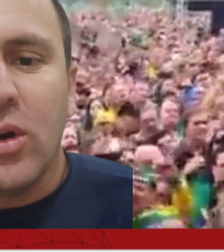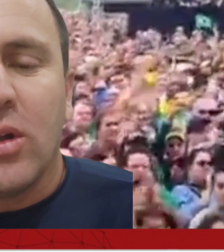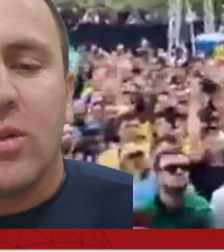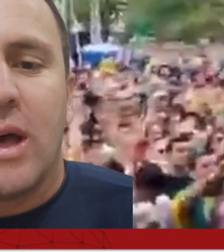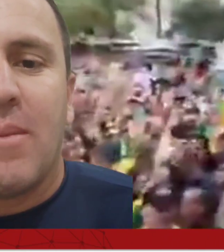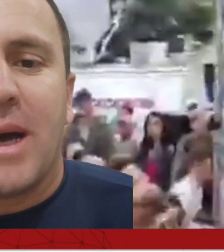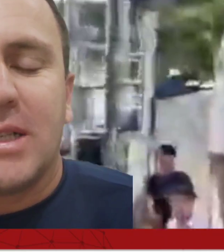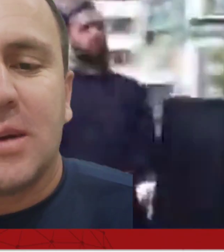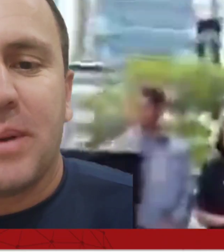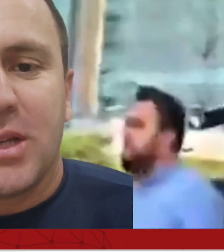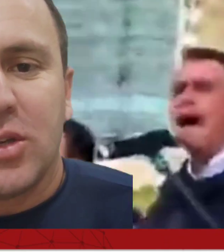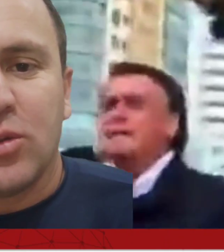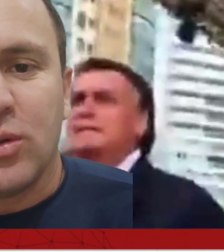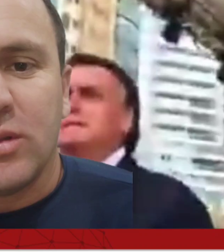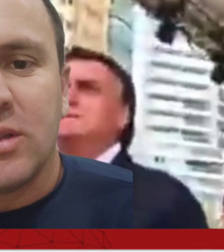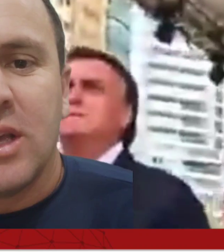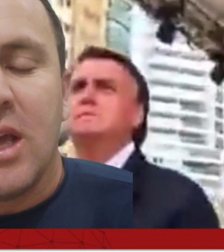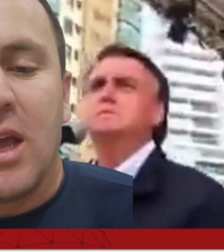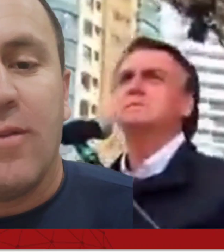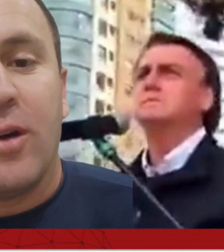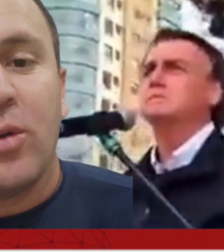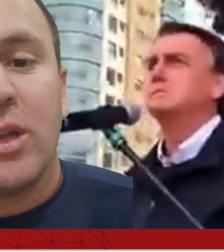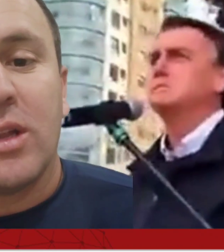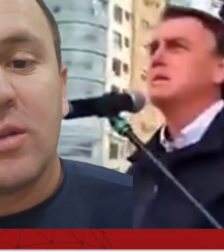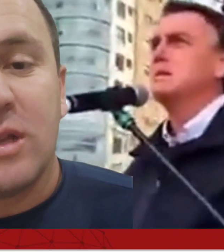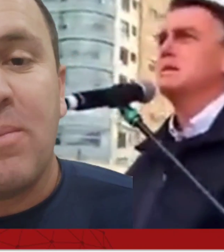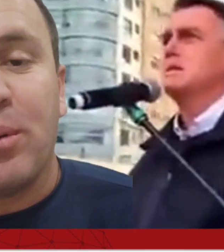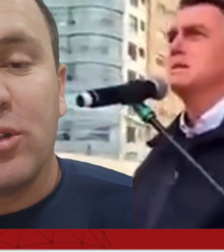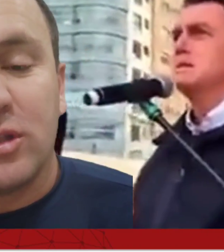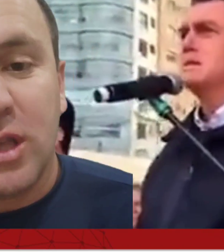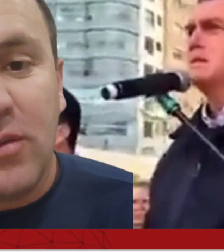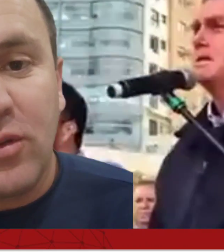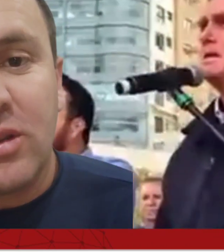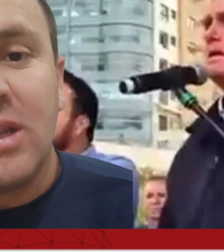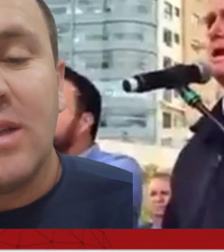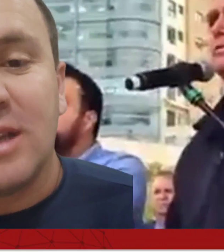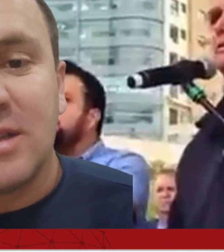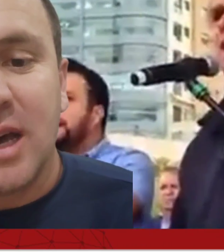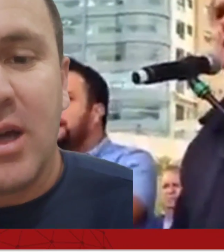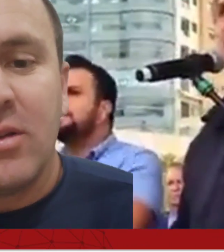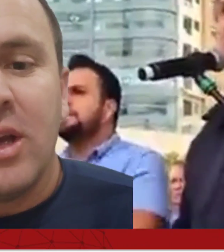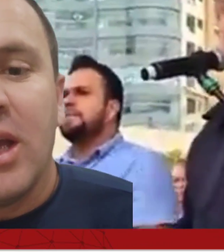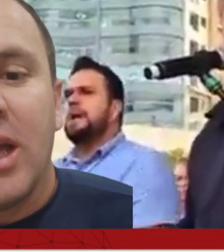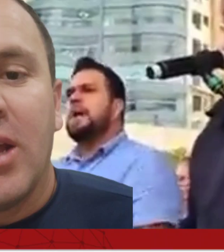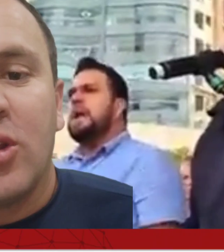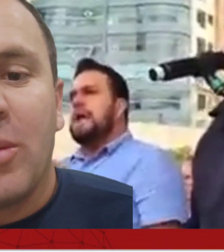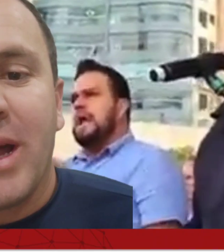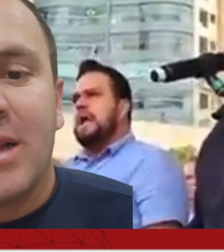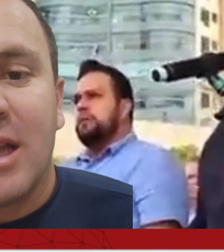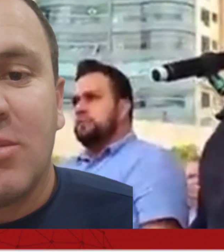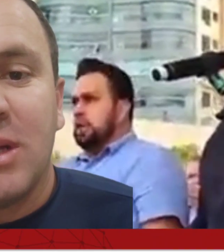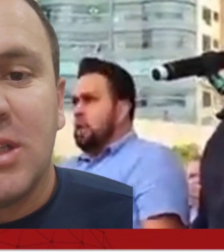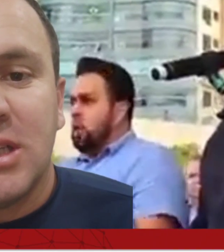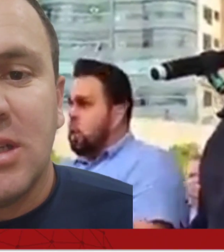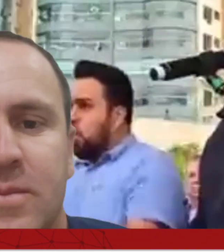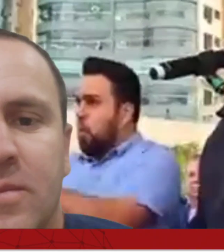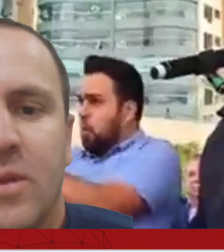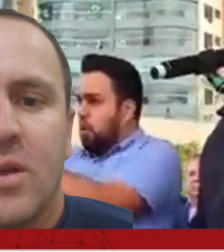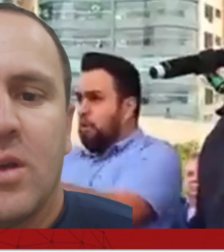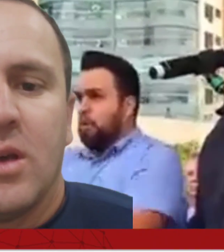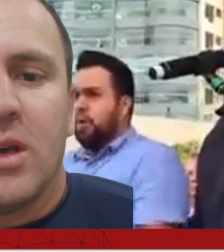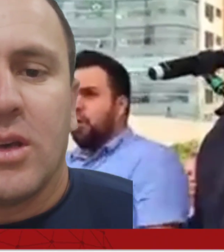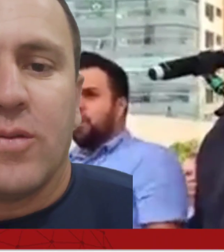Camboriú, na Marcha para Jesus. Ele falou que, se possível, se necessário, ele tomar até as